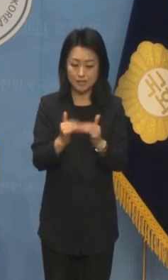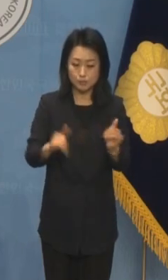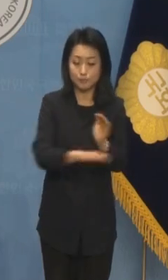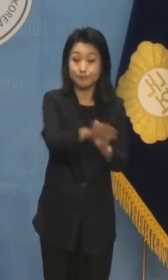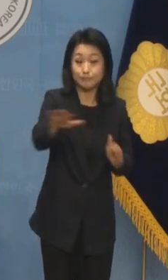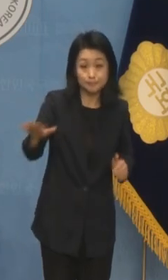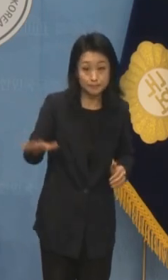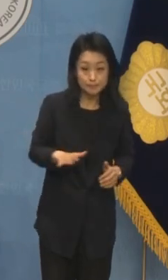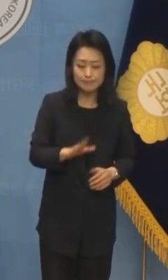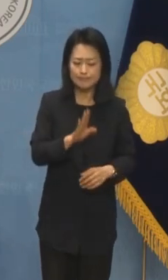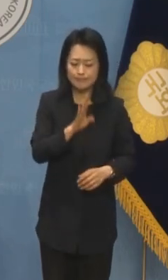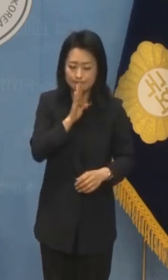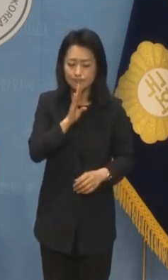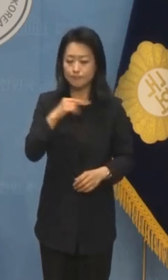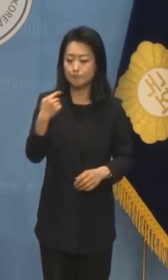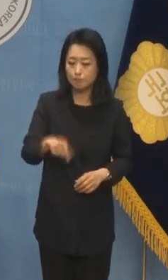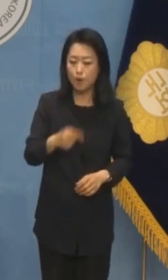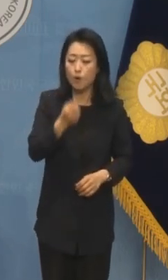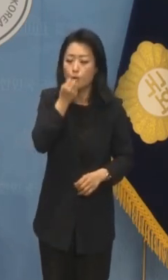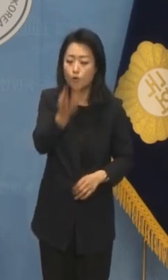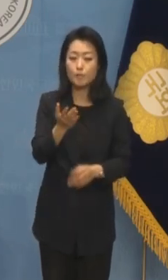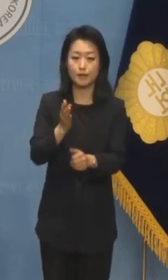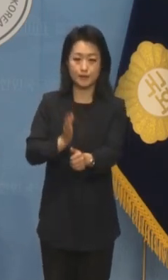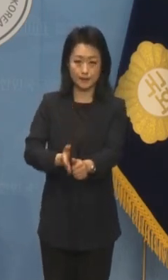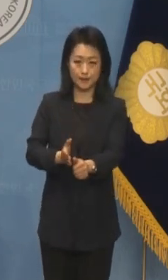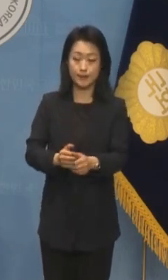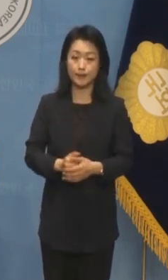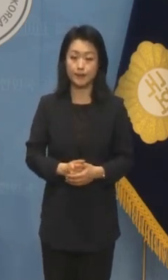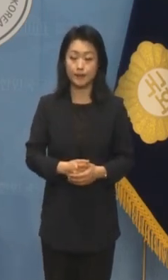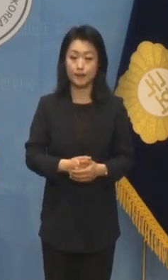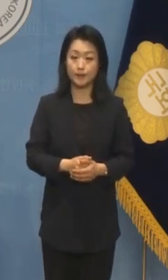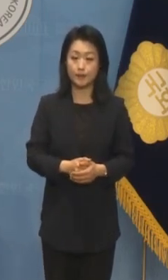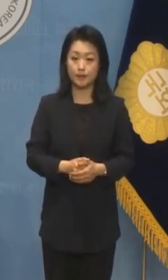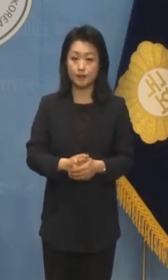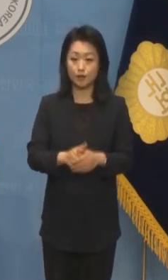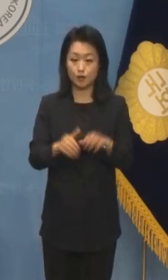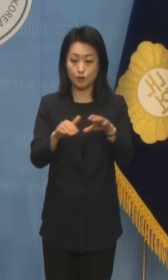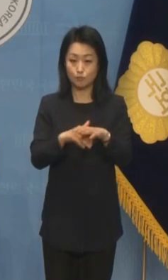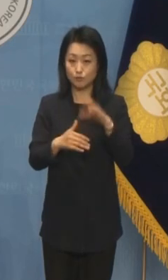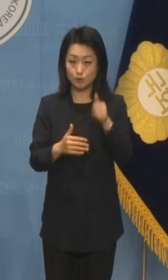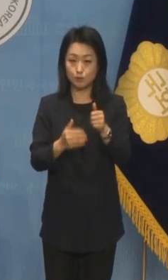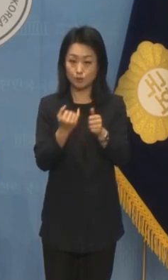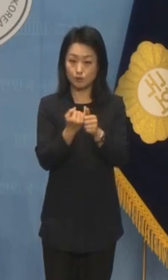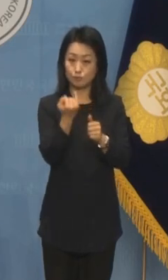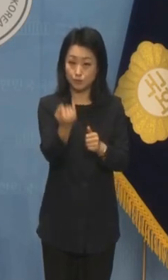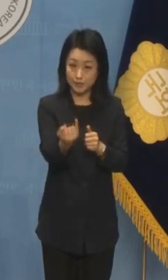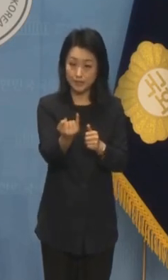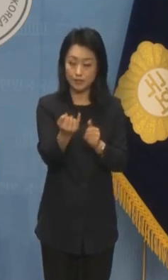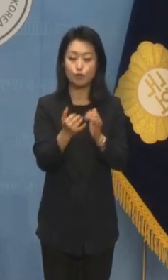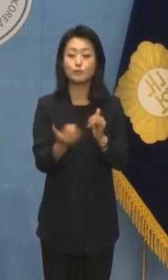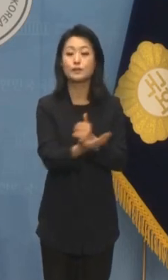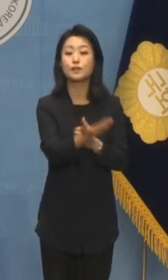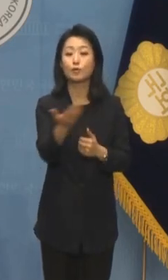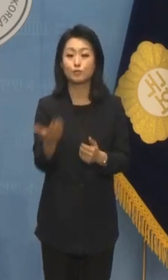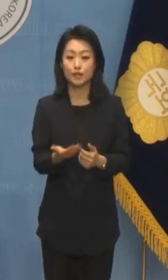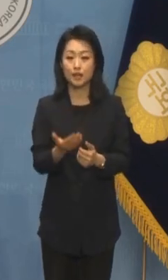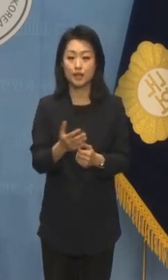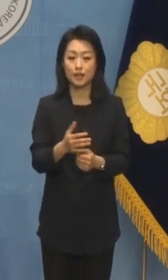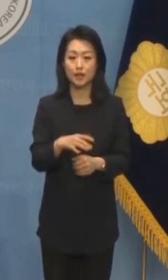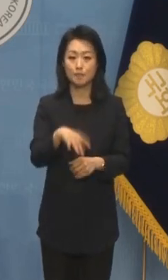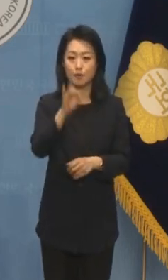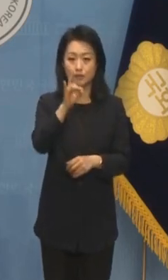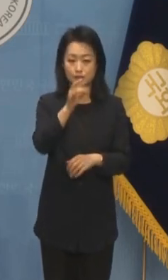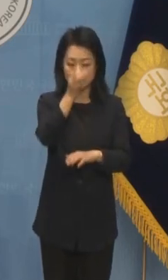지금이라도 진실을 고백해야 합니다. 그리고 문재인 전 대통령과 김정숙 여사는 국민 앞에 머리